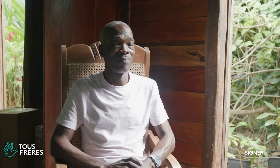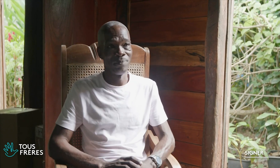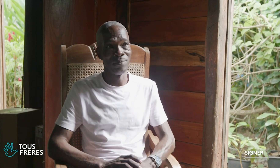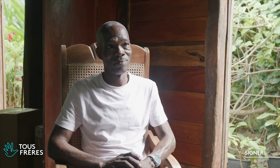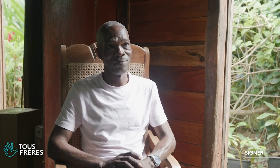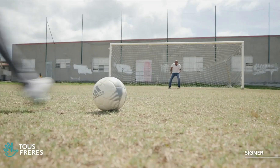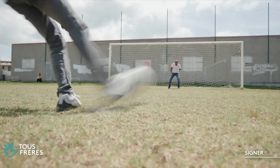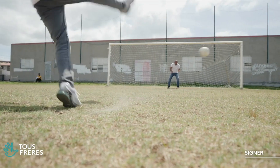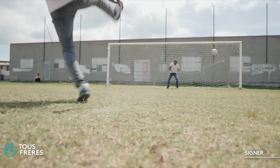Guadeloupe-Paris.